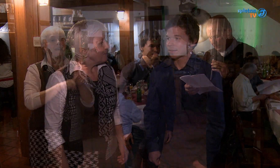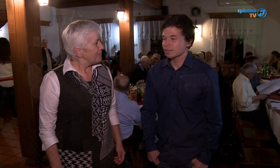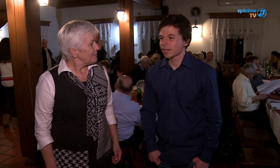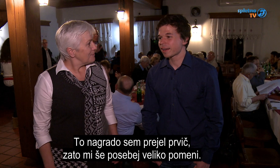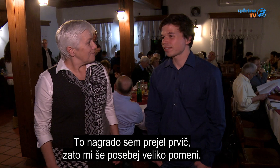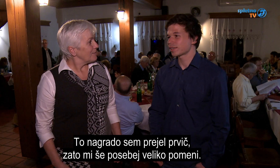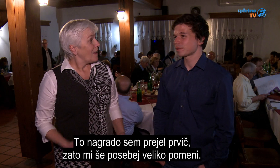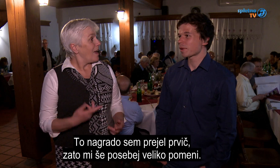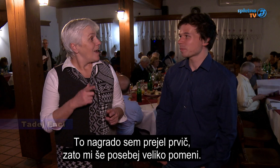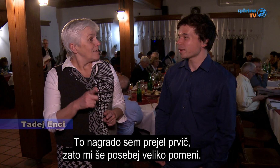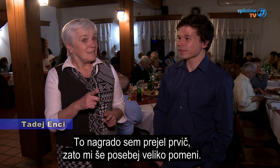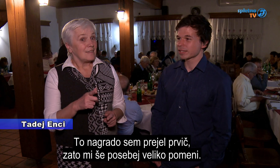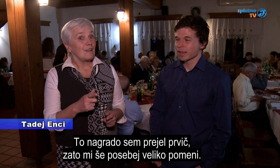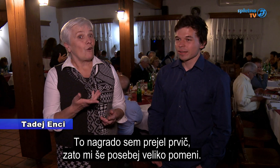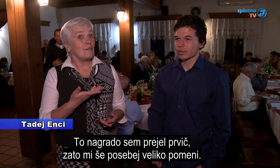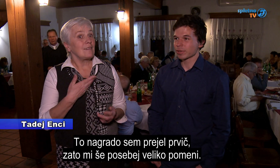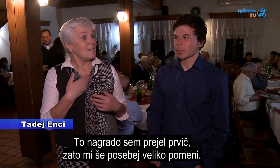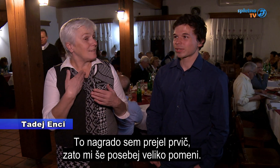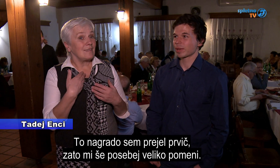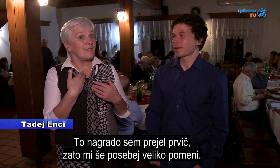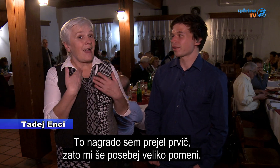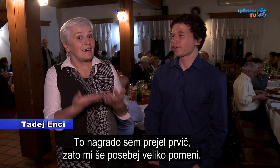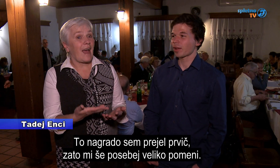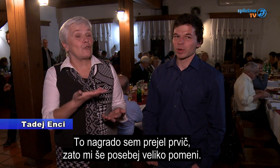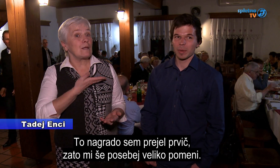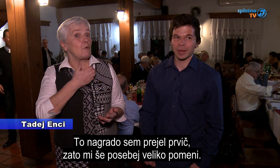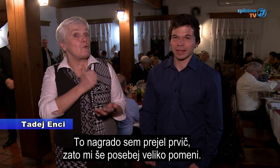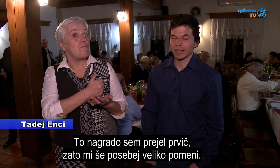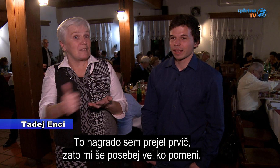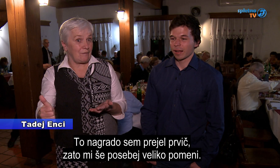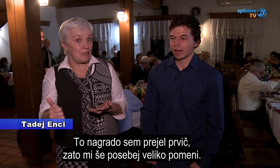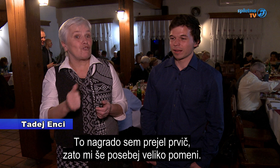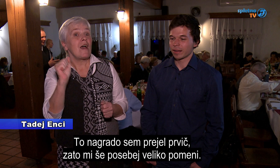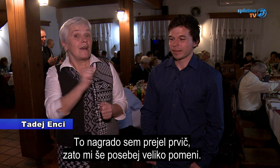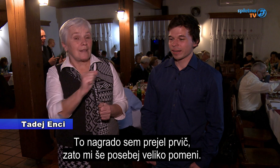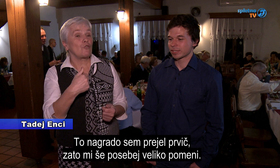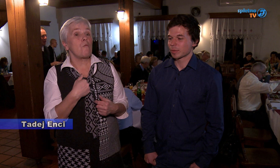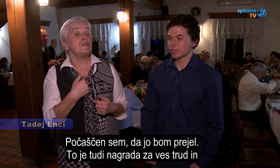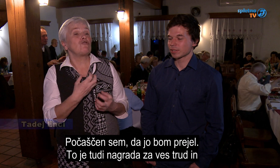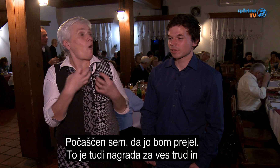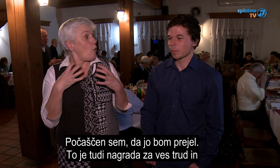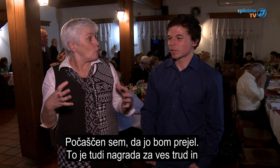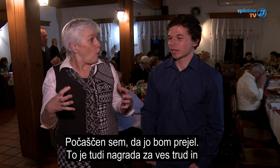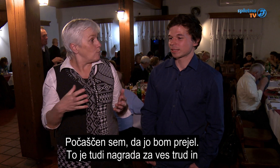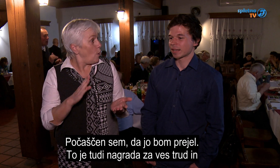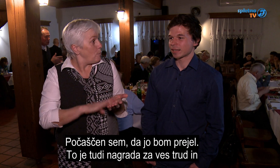To nagrada sem izbran prvič, to mi še posebej ogromno pomeni. Res sem zelo počasten, da sem